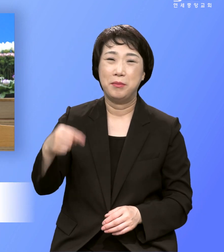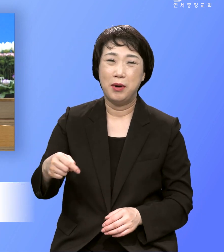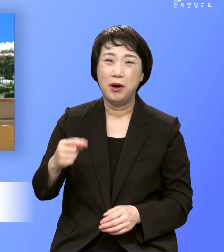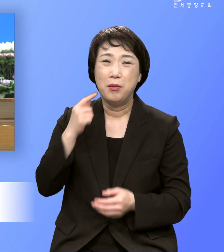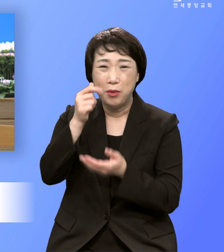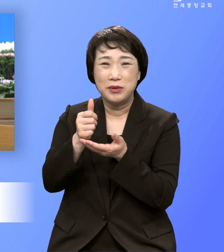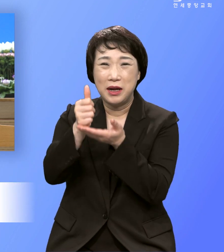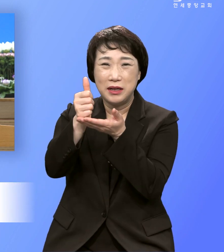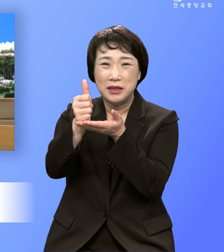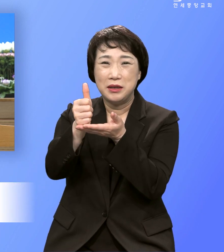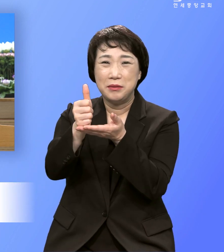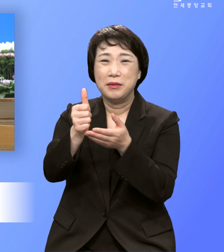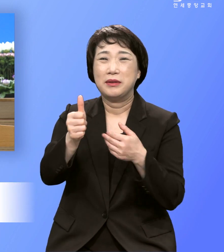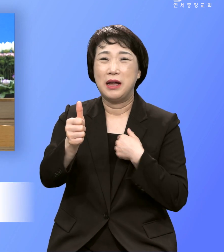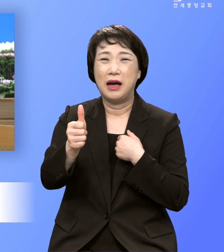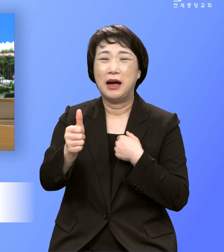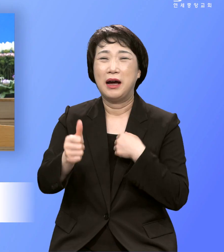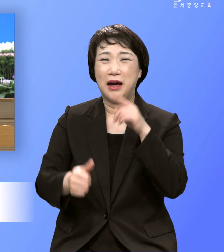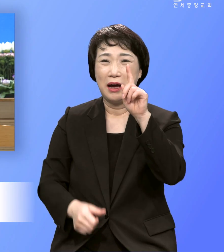나 좀 한번